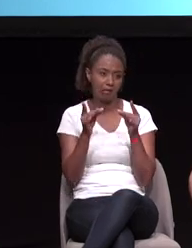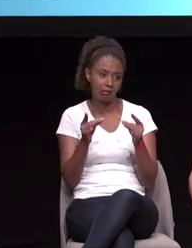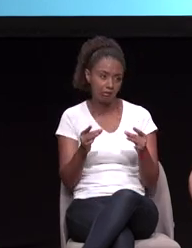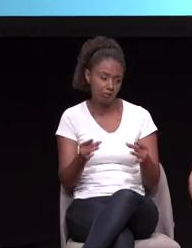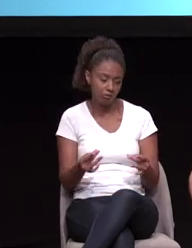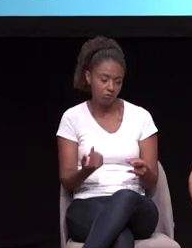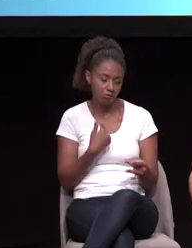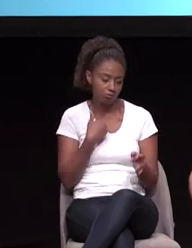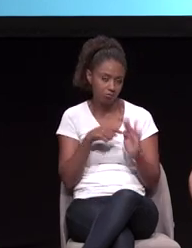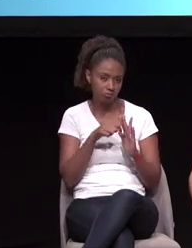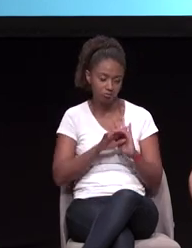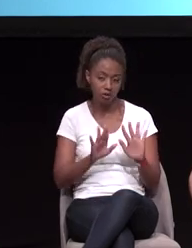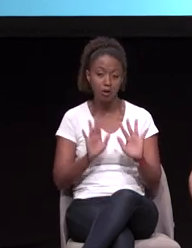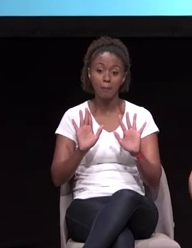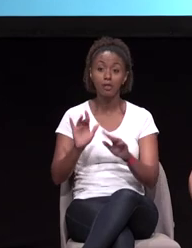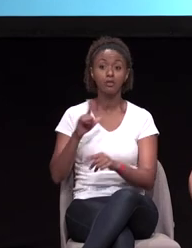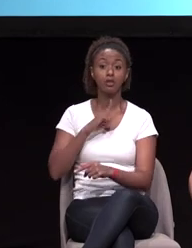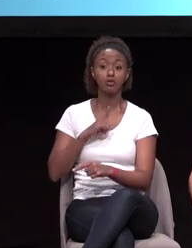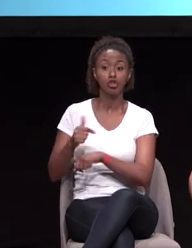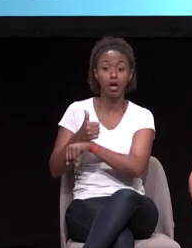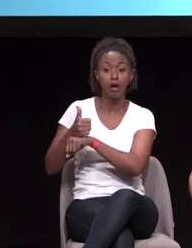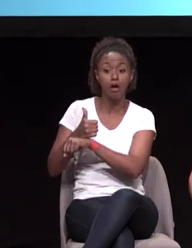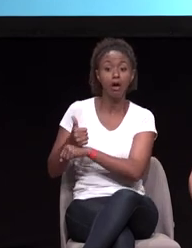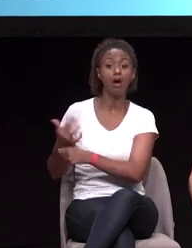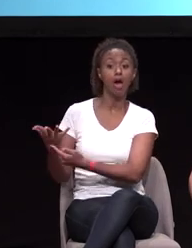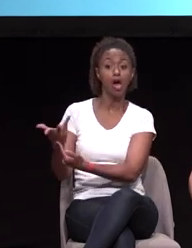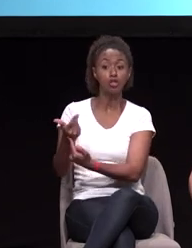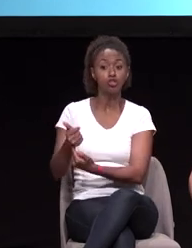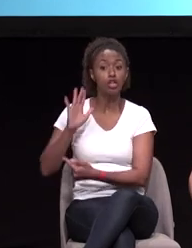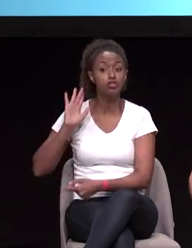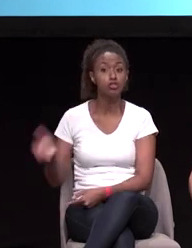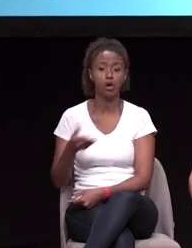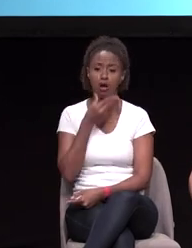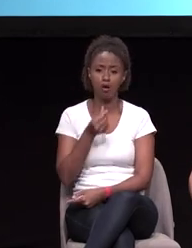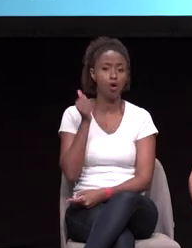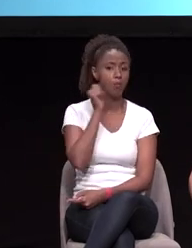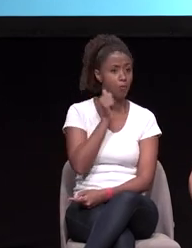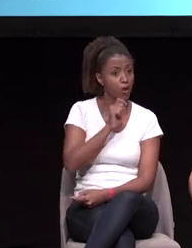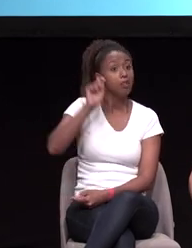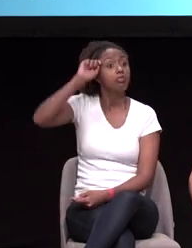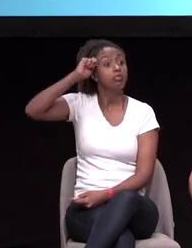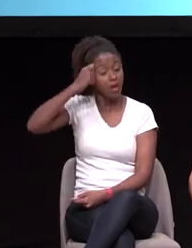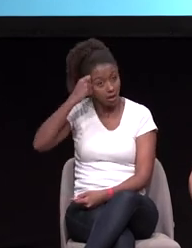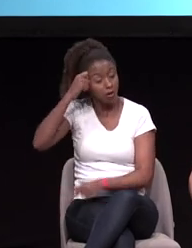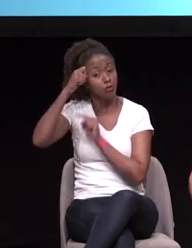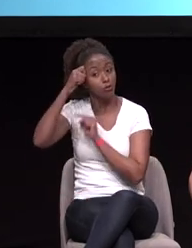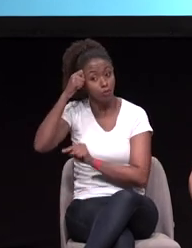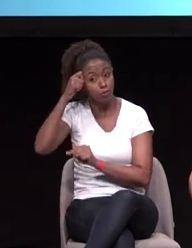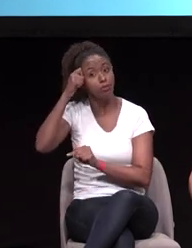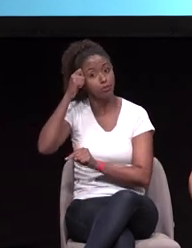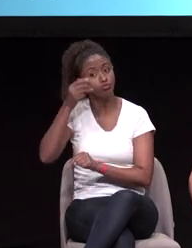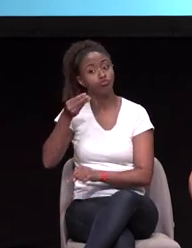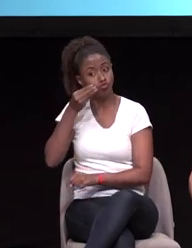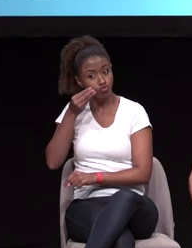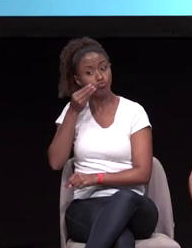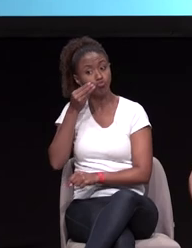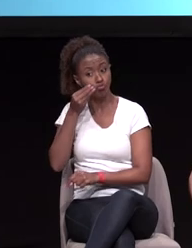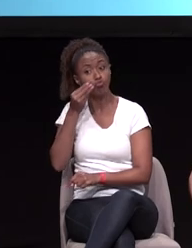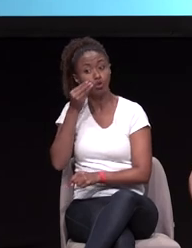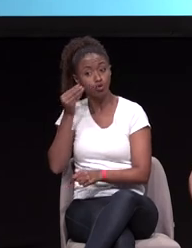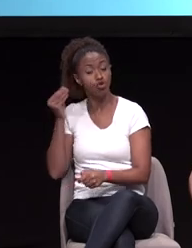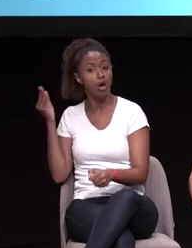poderia citar de artistas da época homens e mulheres livres que poderiam ter participado inclusive